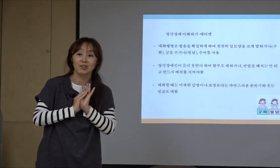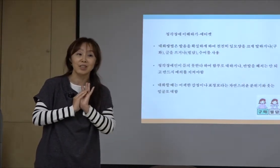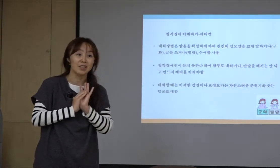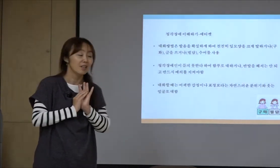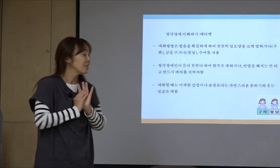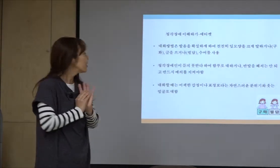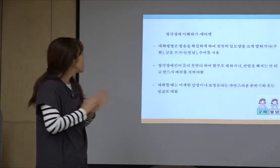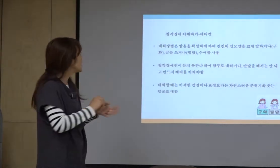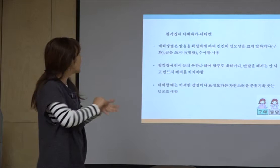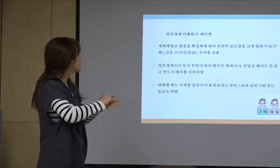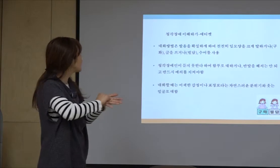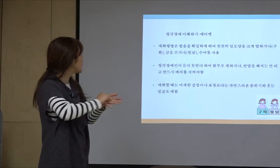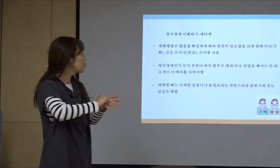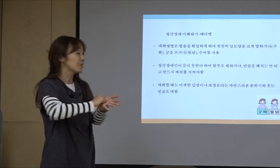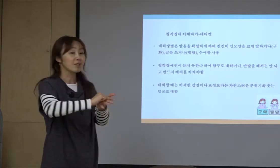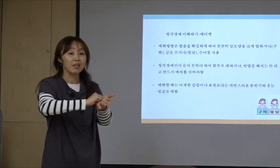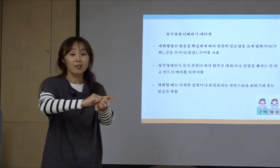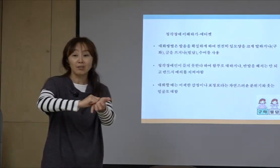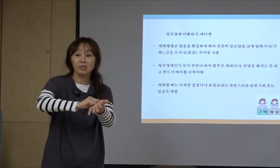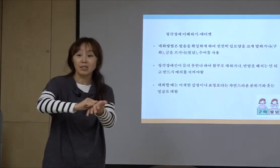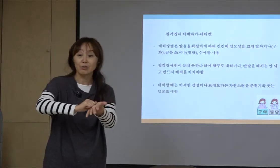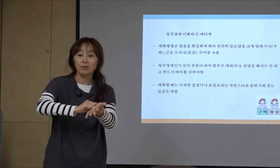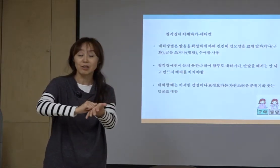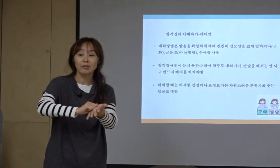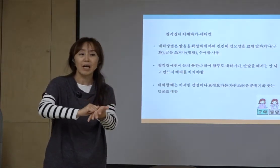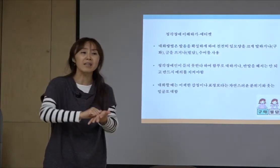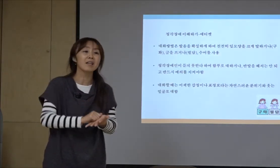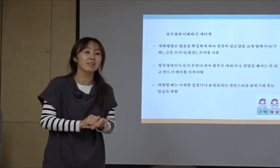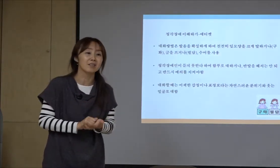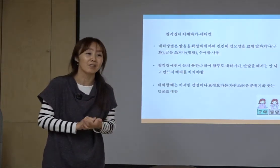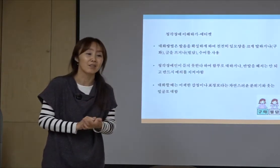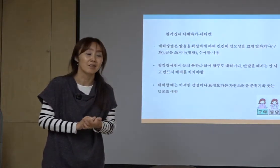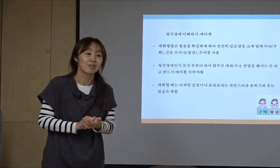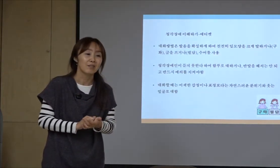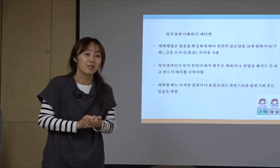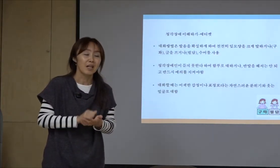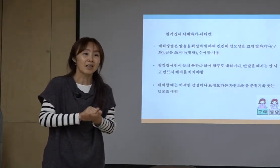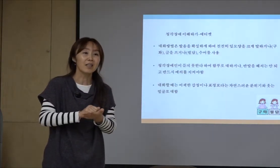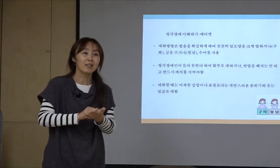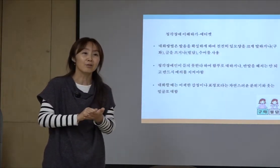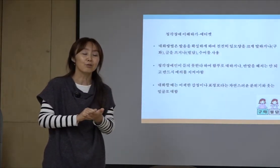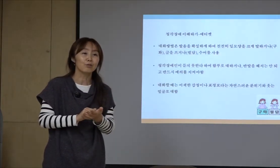당연히. 필담으로도 할 수 있는데요. 글씨로 써서 하는데 한계가 있어요. 한계가 있고